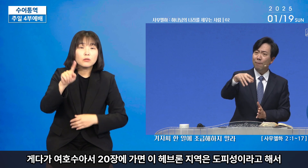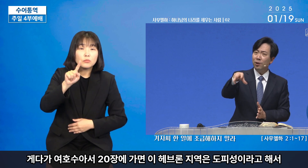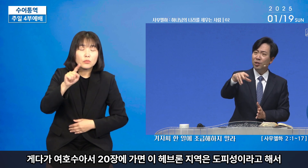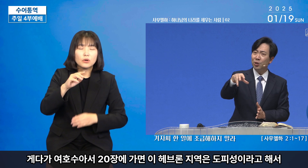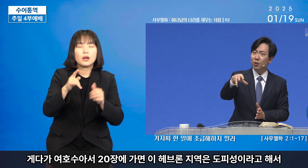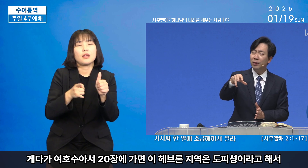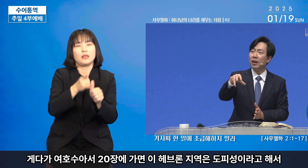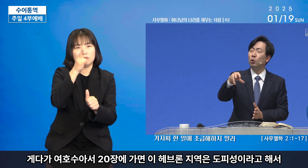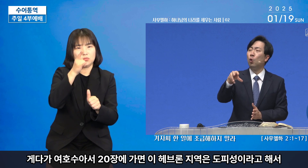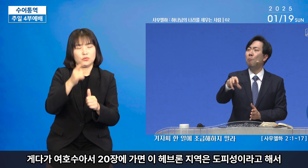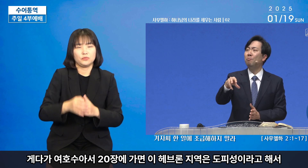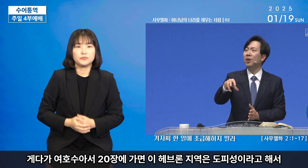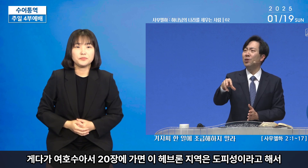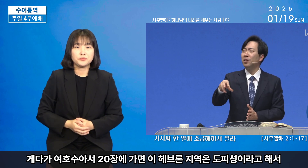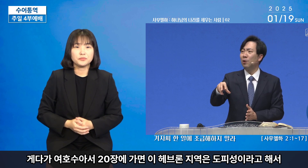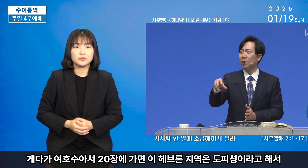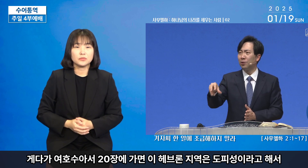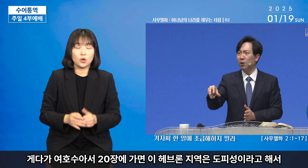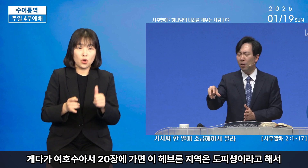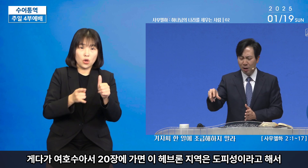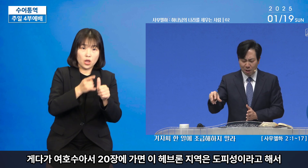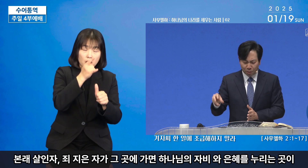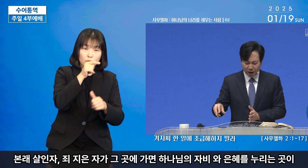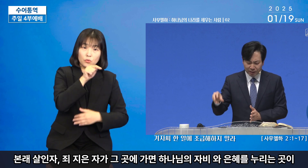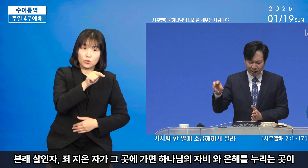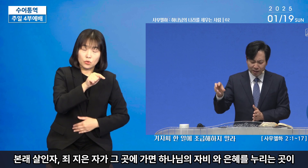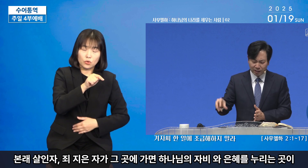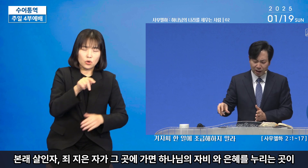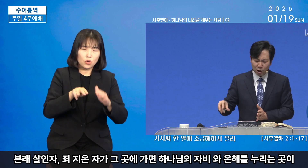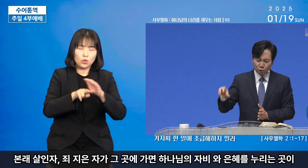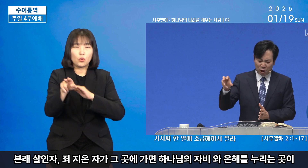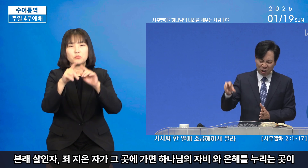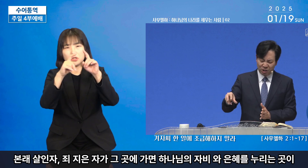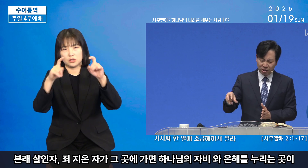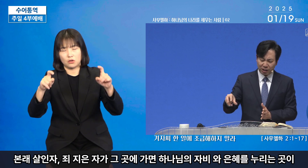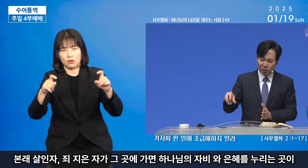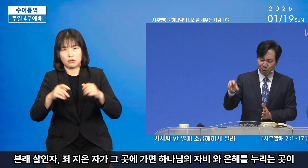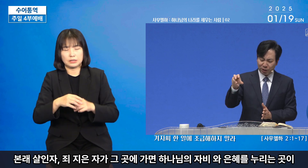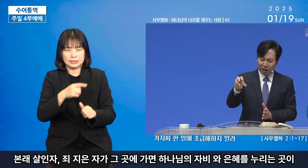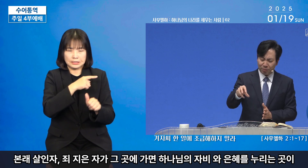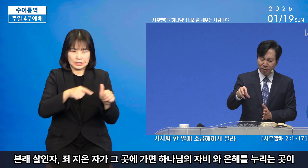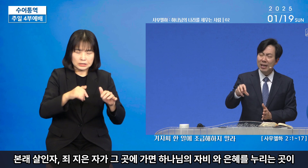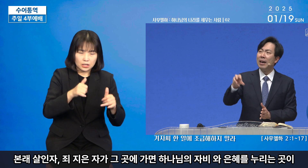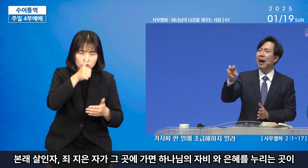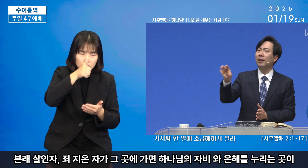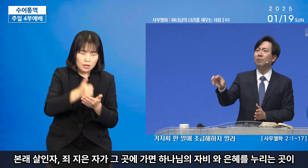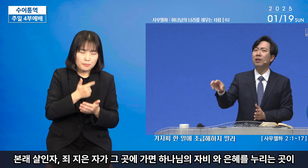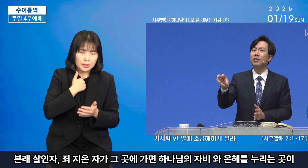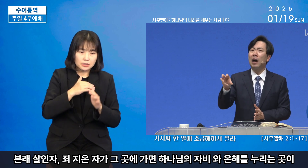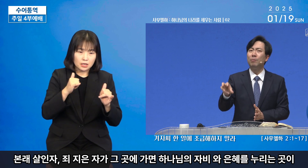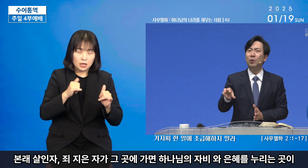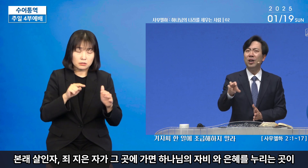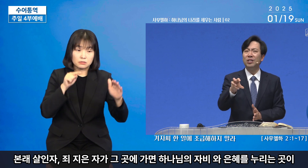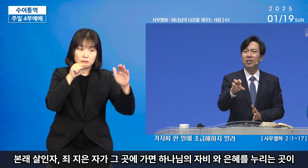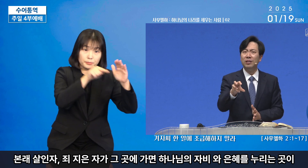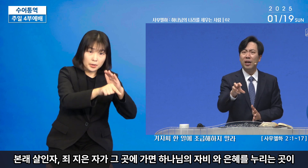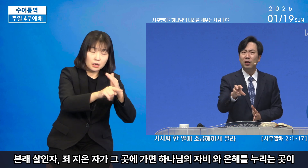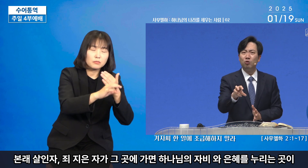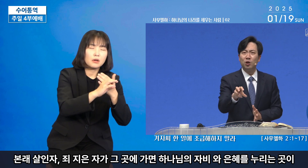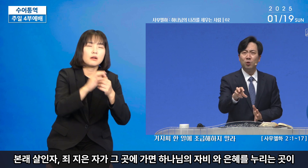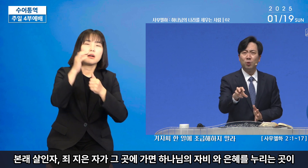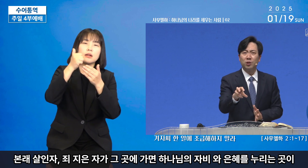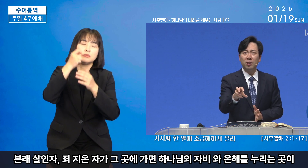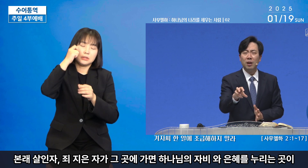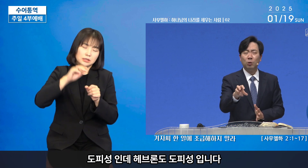이 헤브론 지역은 도피성이라고 해서 본래 살인자, 죄 지은 자가 그곳에 가면 하나님의 자비와